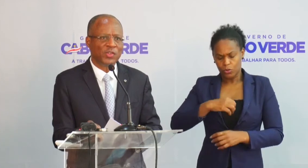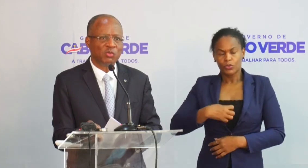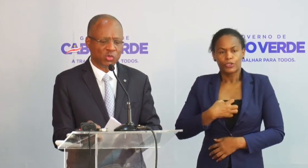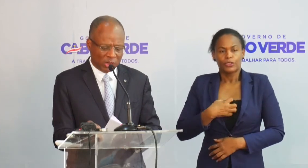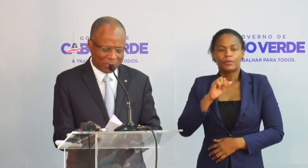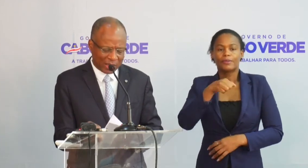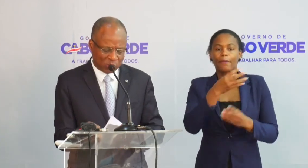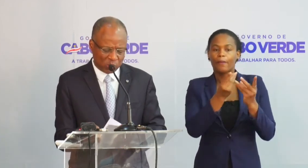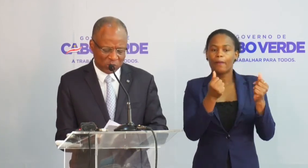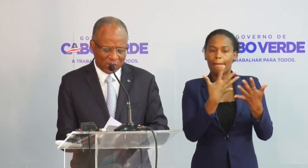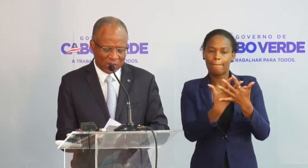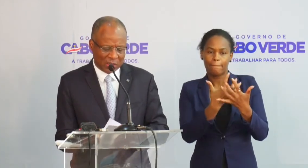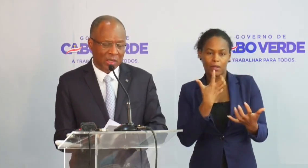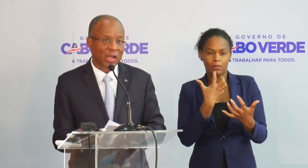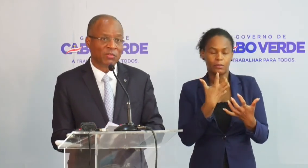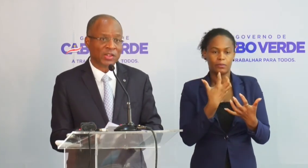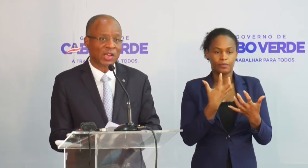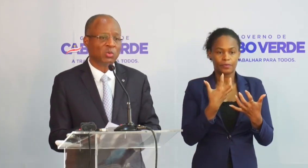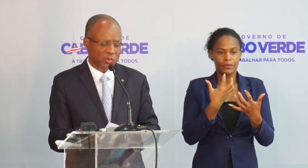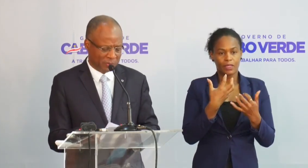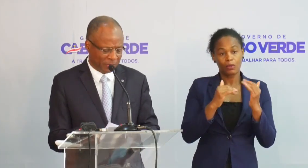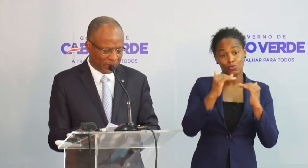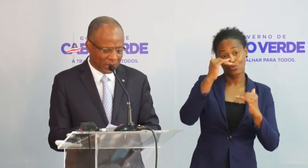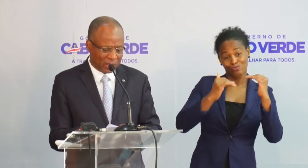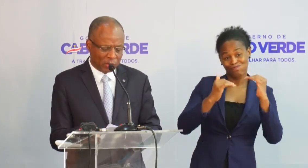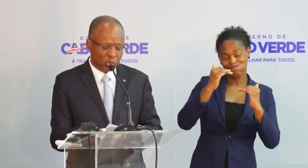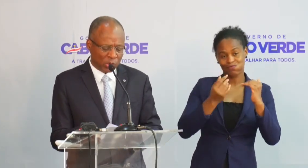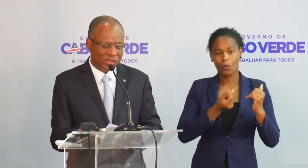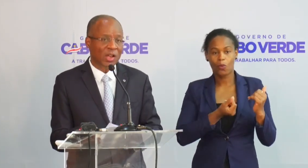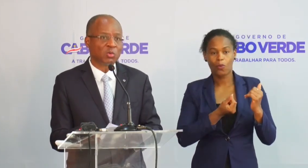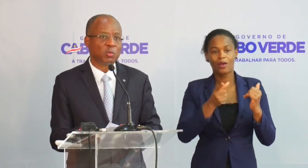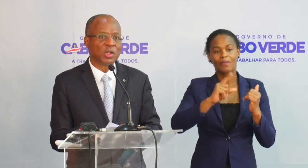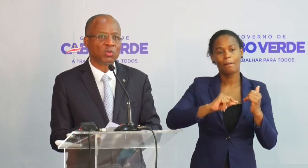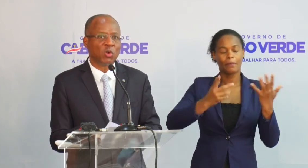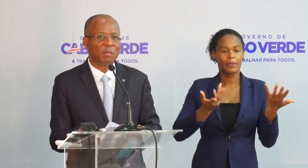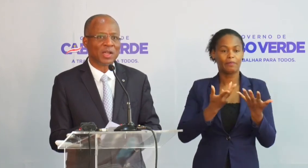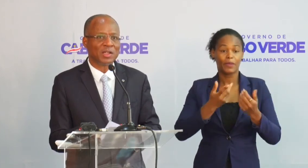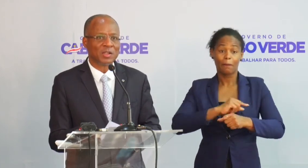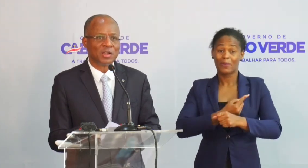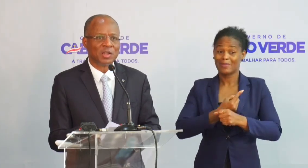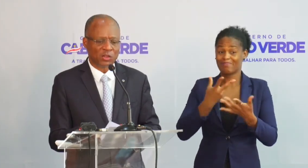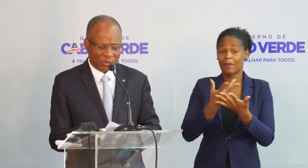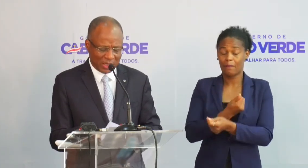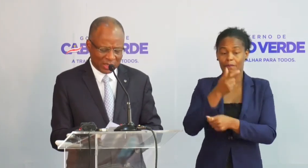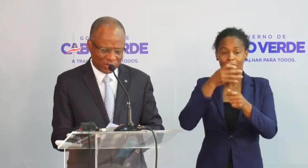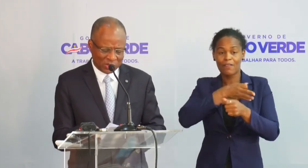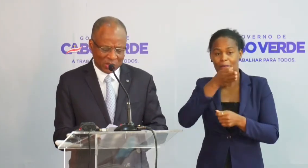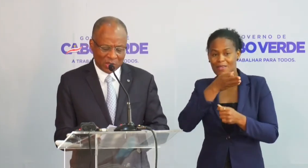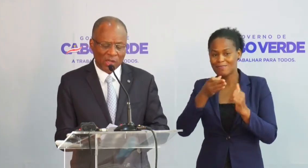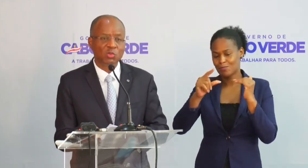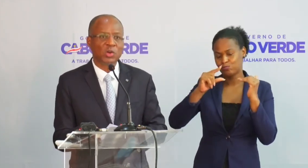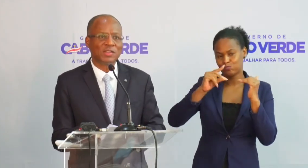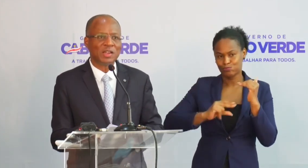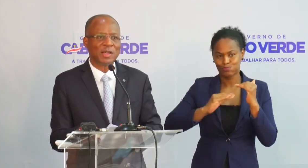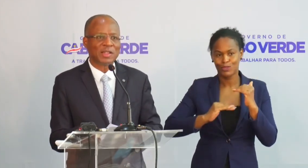os efeitos e os impactos na inflação, na deterioração do poder de compra das famílias,